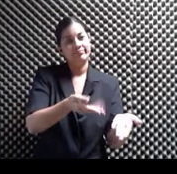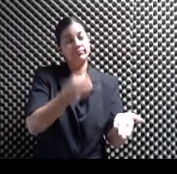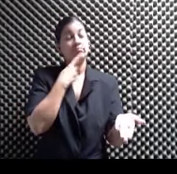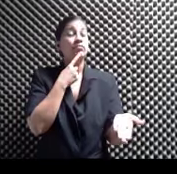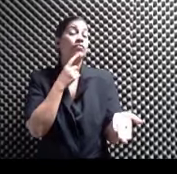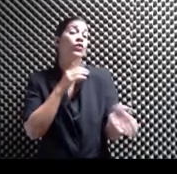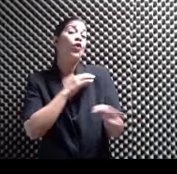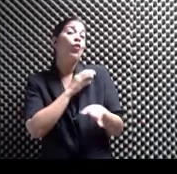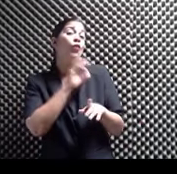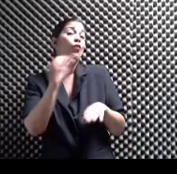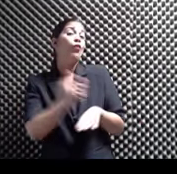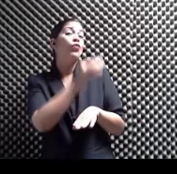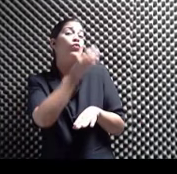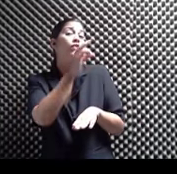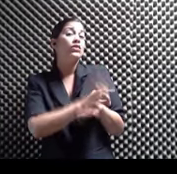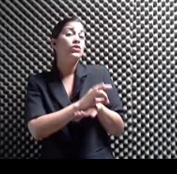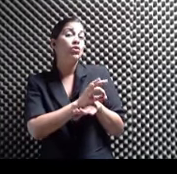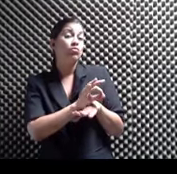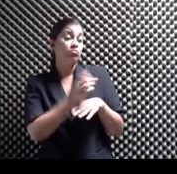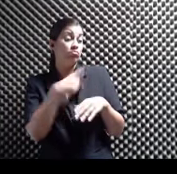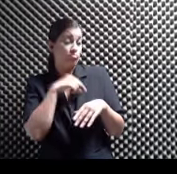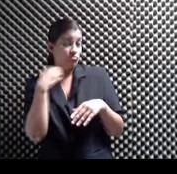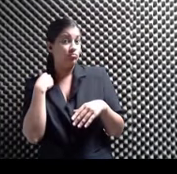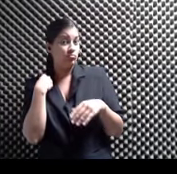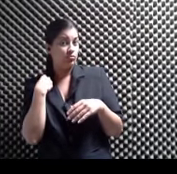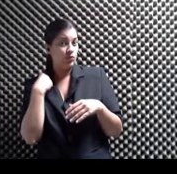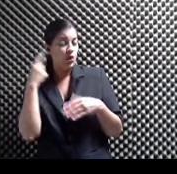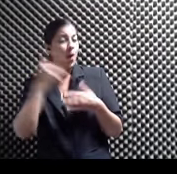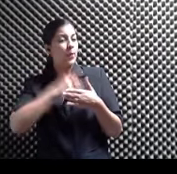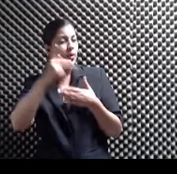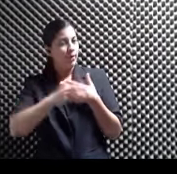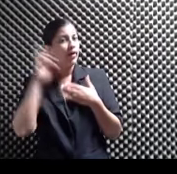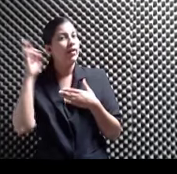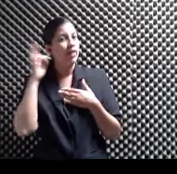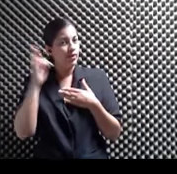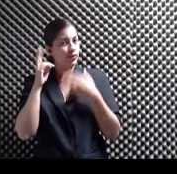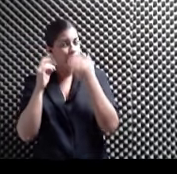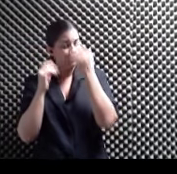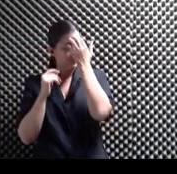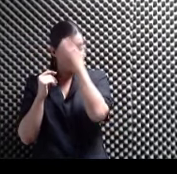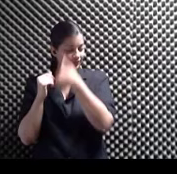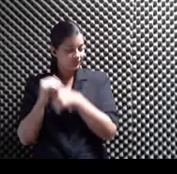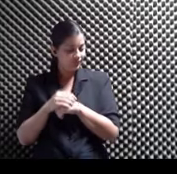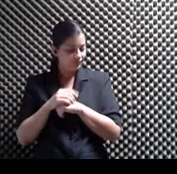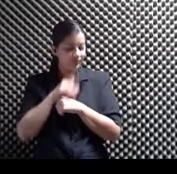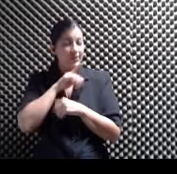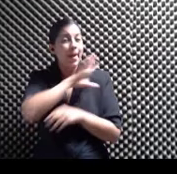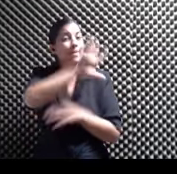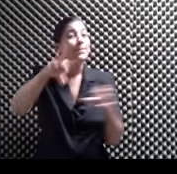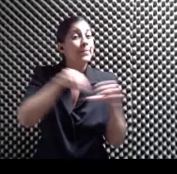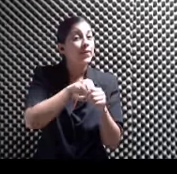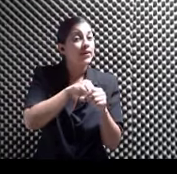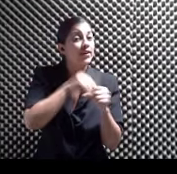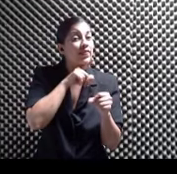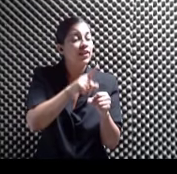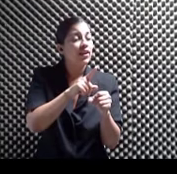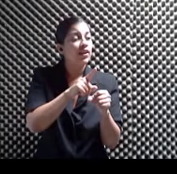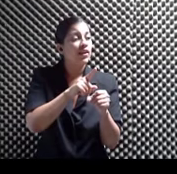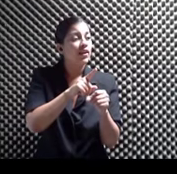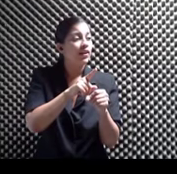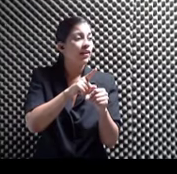fundación, nosotros sí tenemos muchos programas de radio que fueron parte de lo...